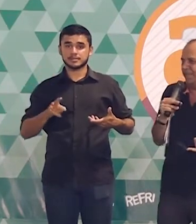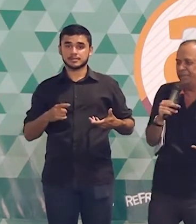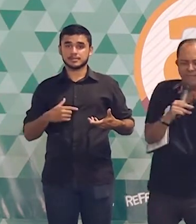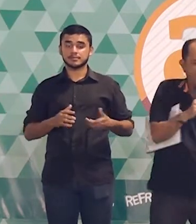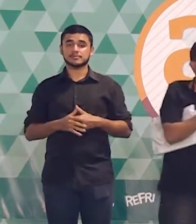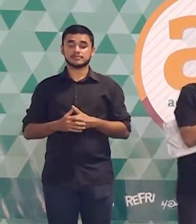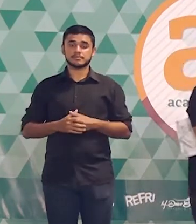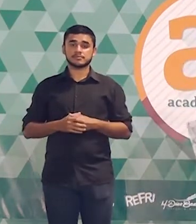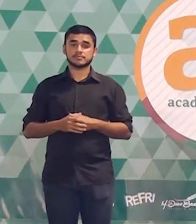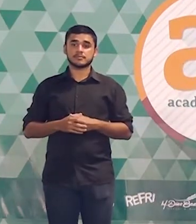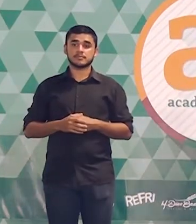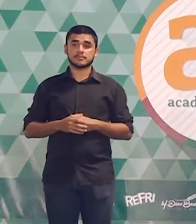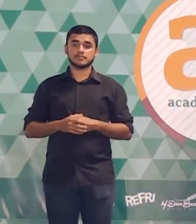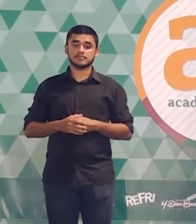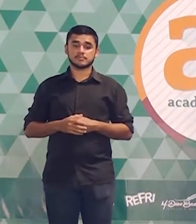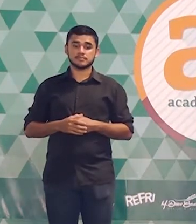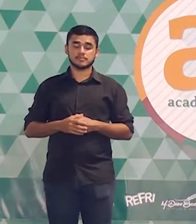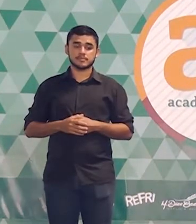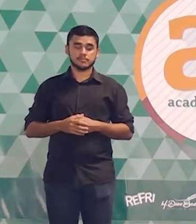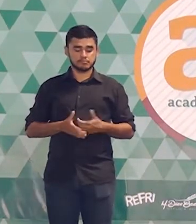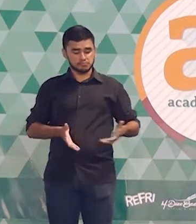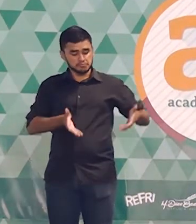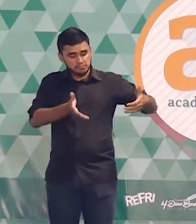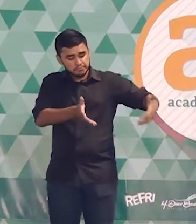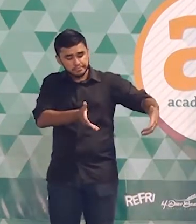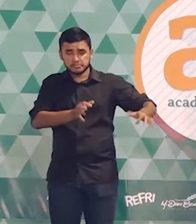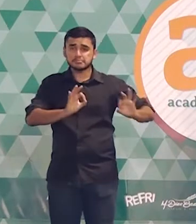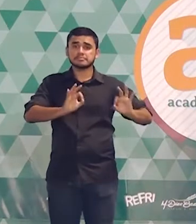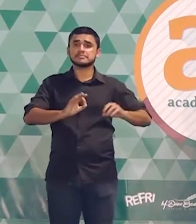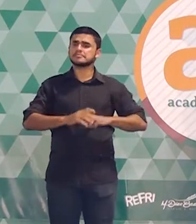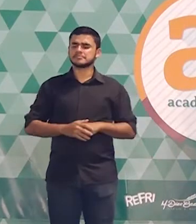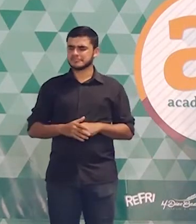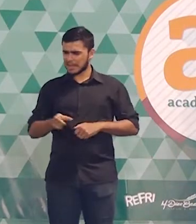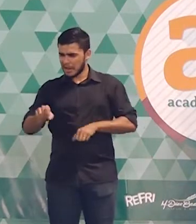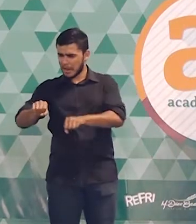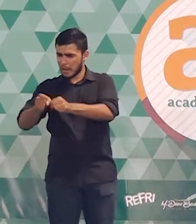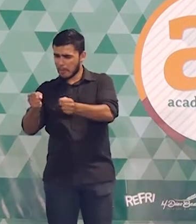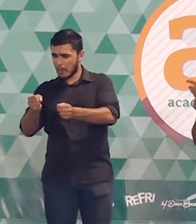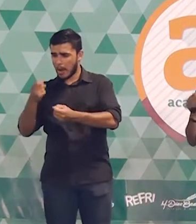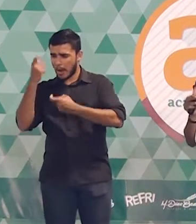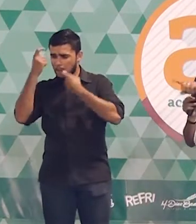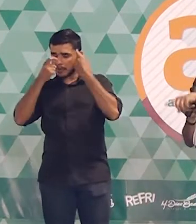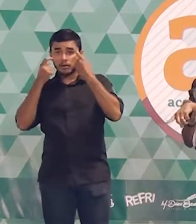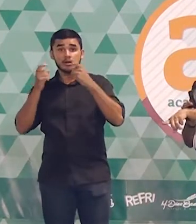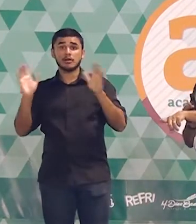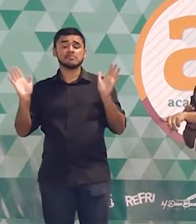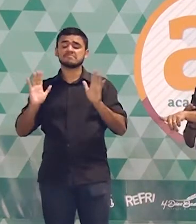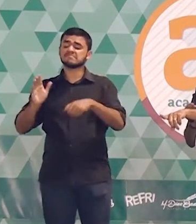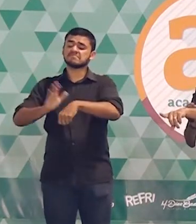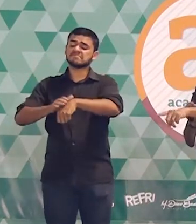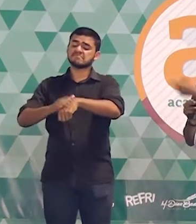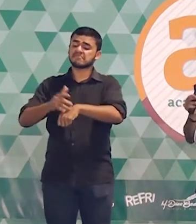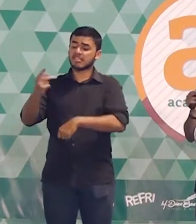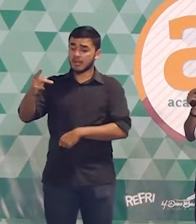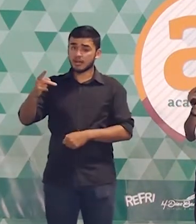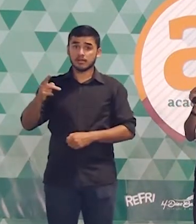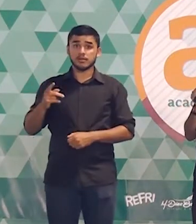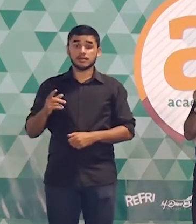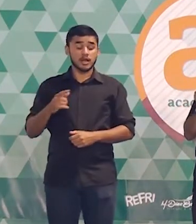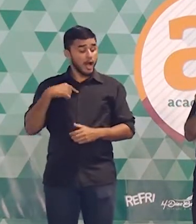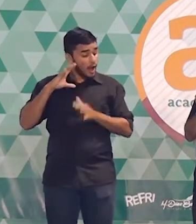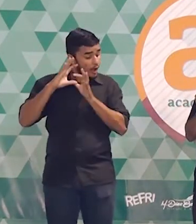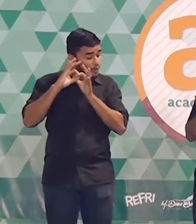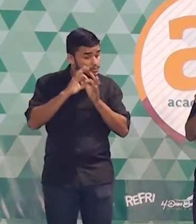dele também. Aí, botou lá no lugar e pronto. Porque a questão não é a coisa, é o